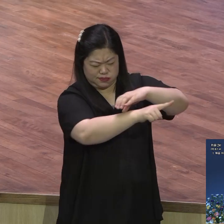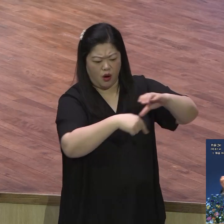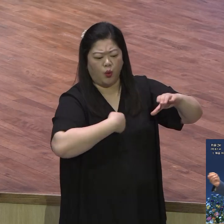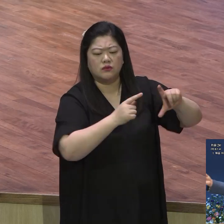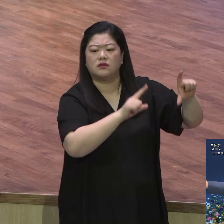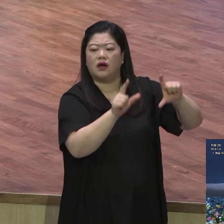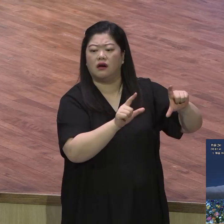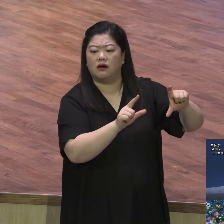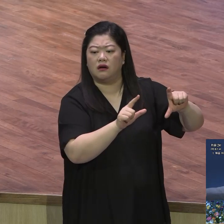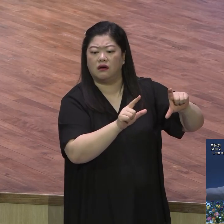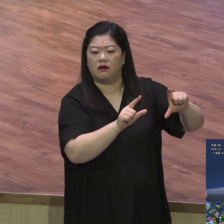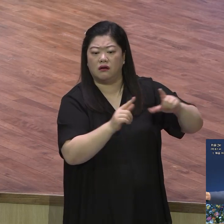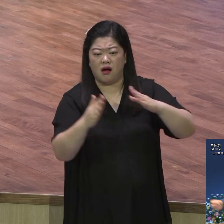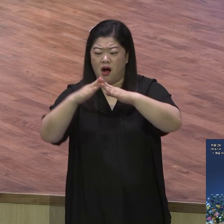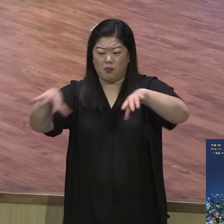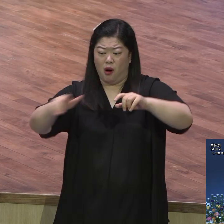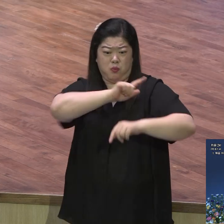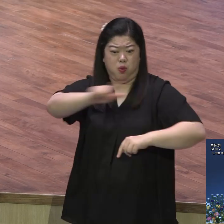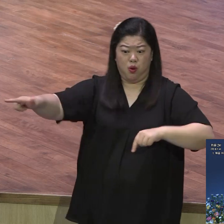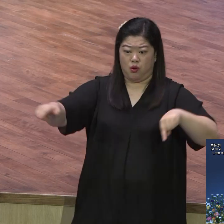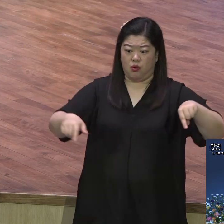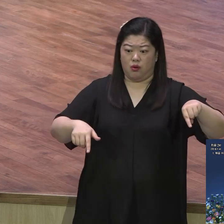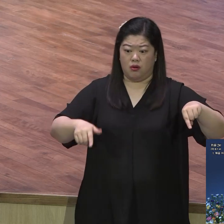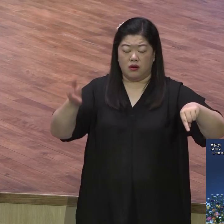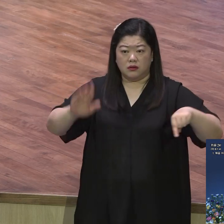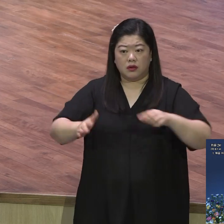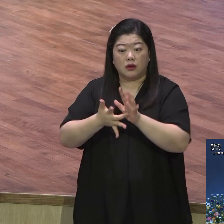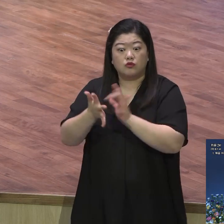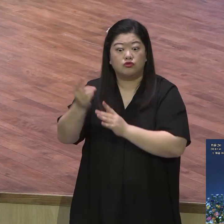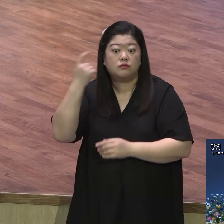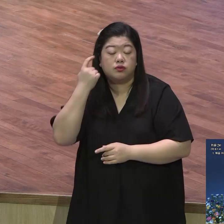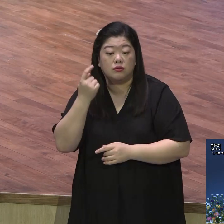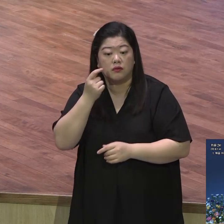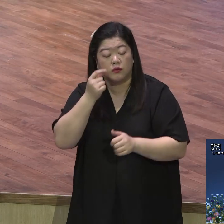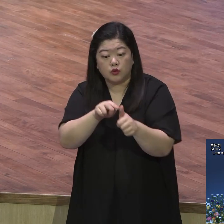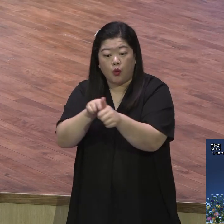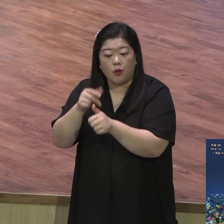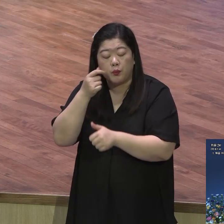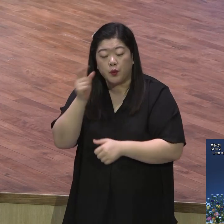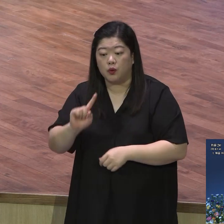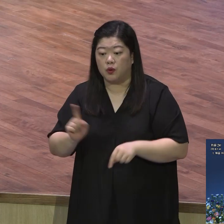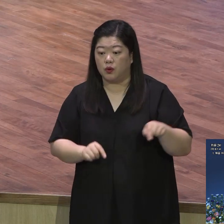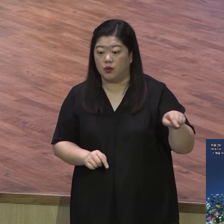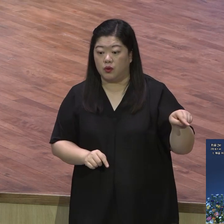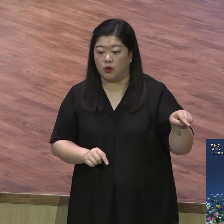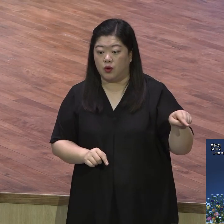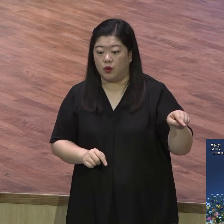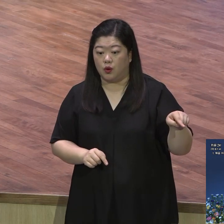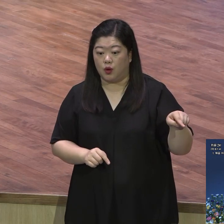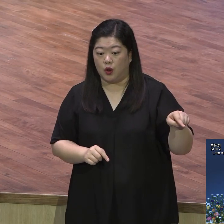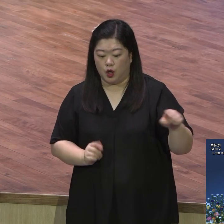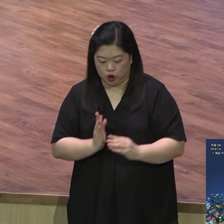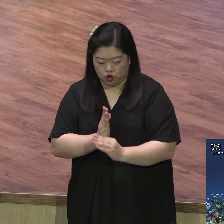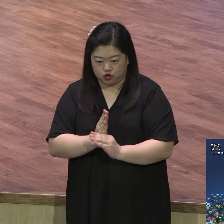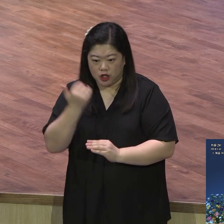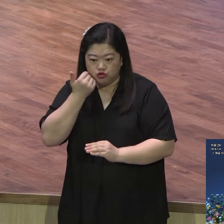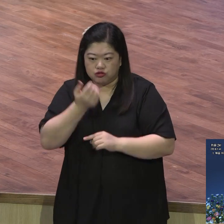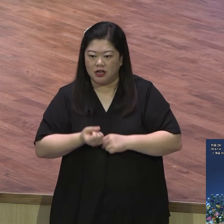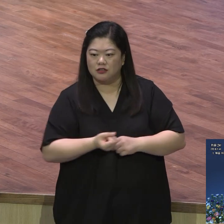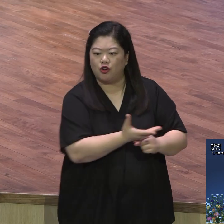어떻게 마을에서 떨어져 경제하는 사람이 어떻게 예수 이렇게 잘 아느냐말이에요. 누군가가 전해 주었기